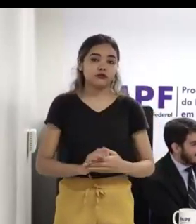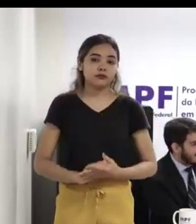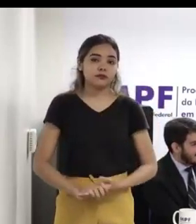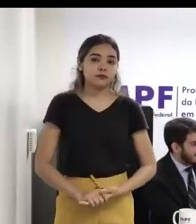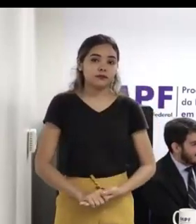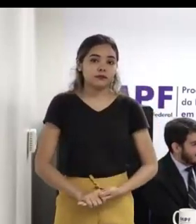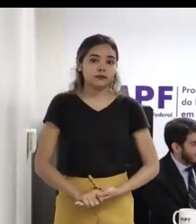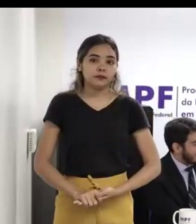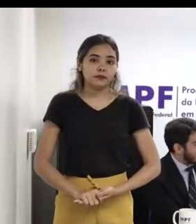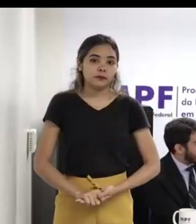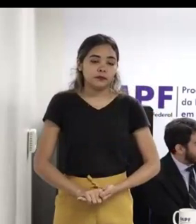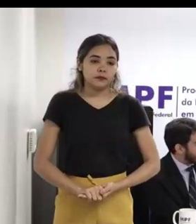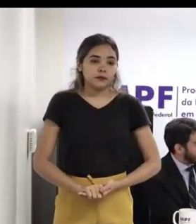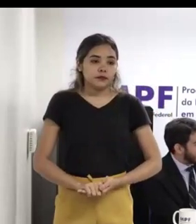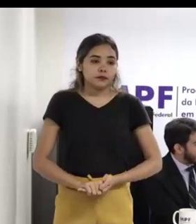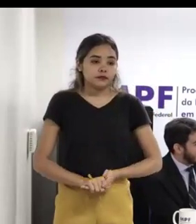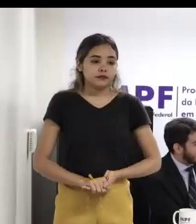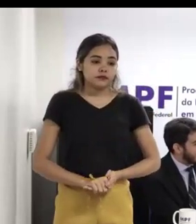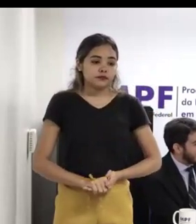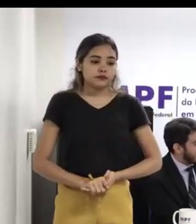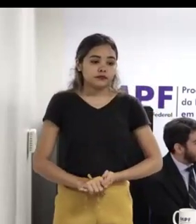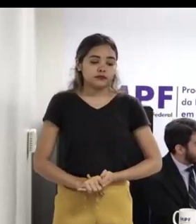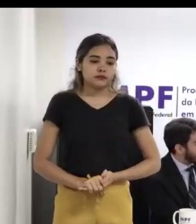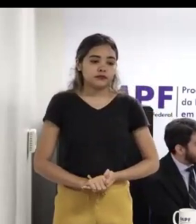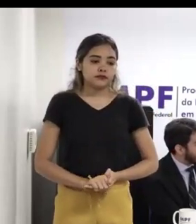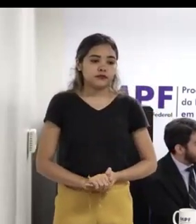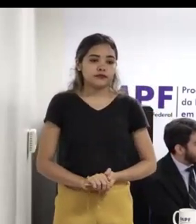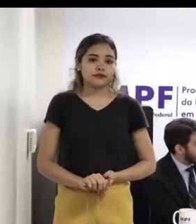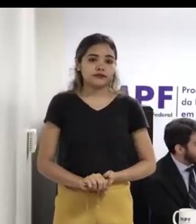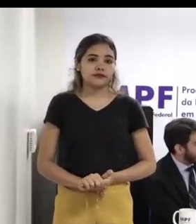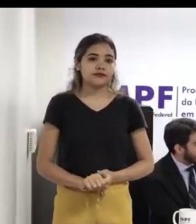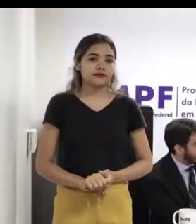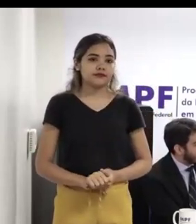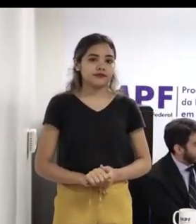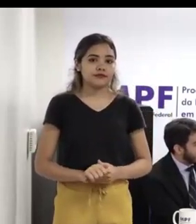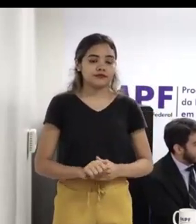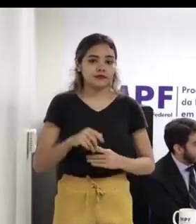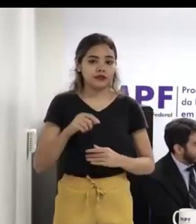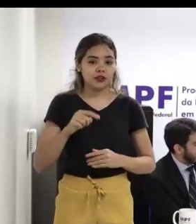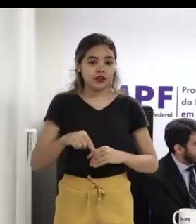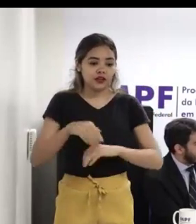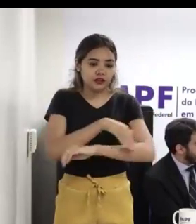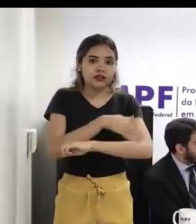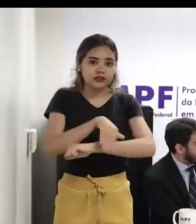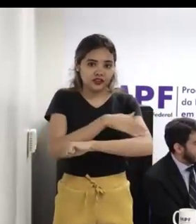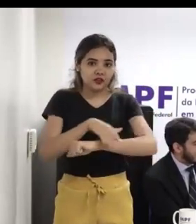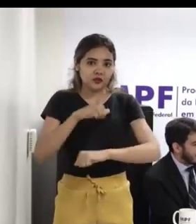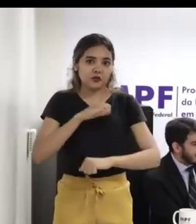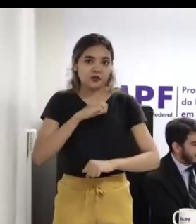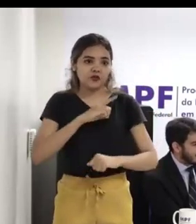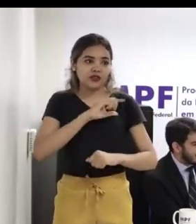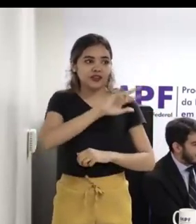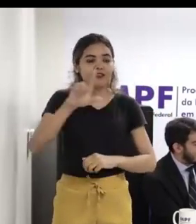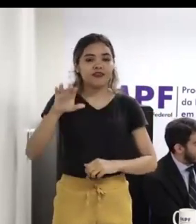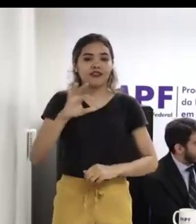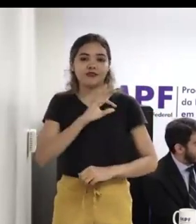a todos né hoje nós temos blitz simultâneas Dr Gilberto no município de Santarém vamos ter várias bleaches vamos